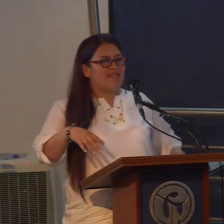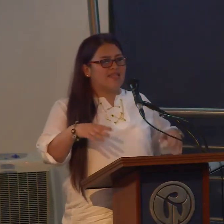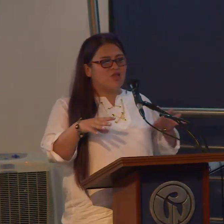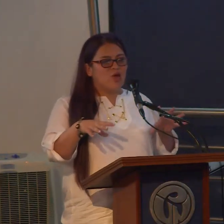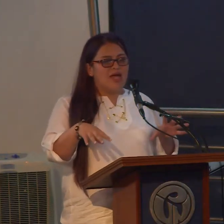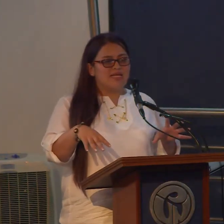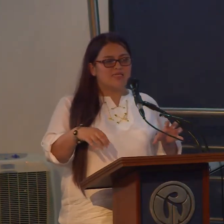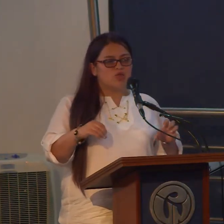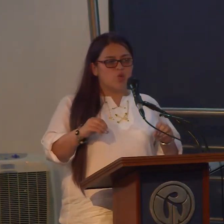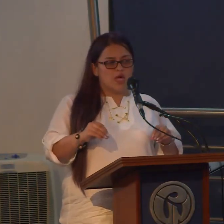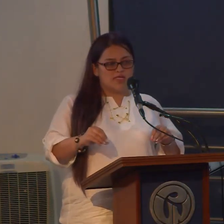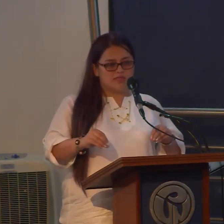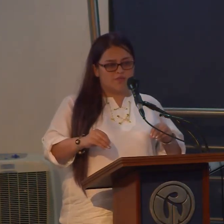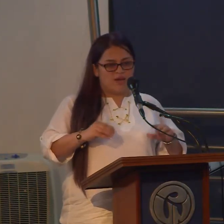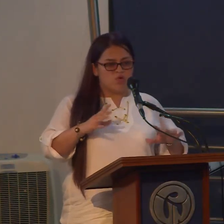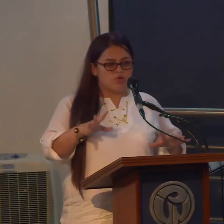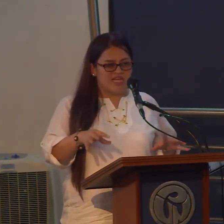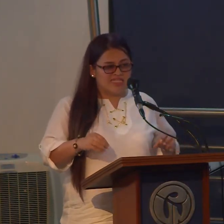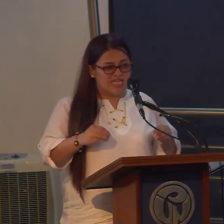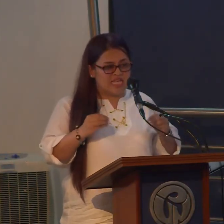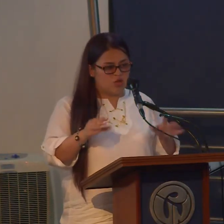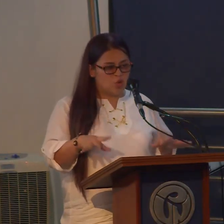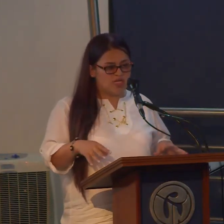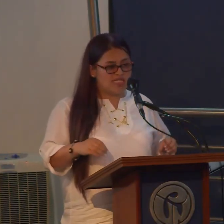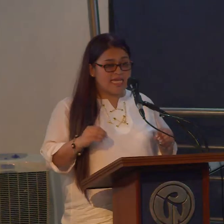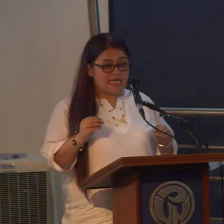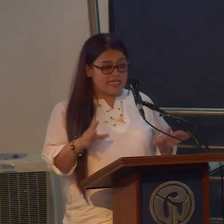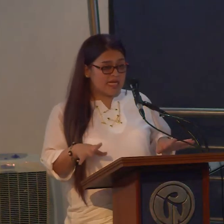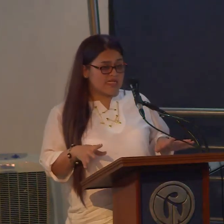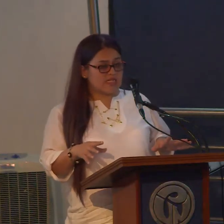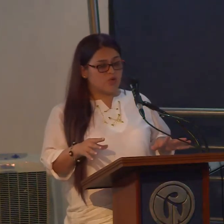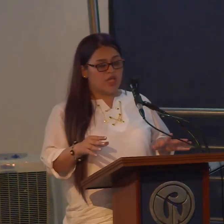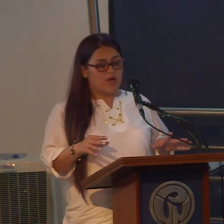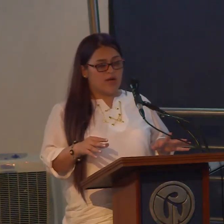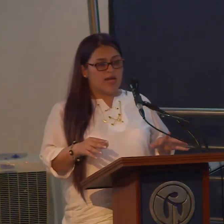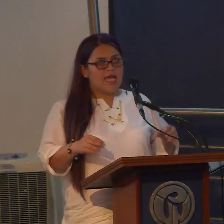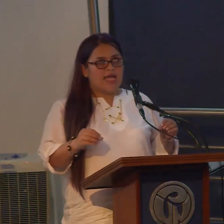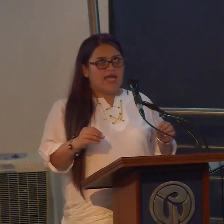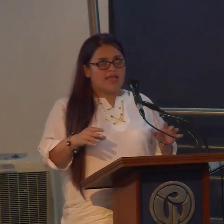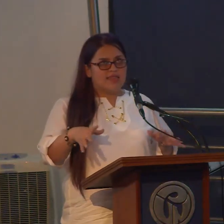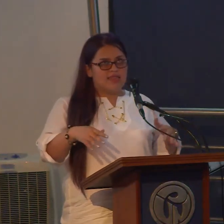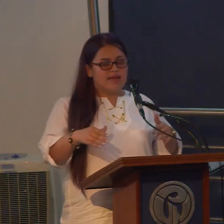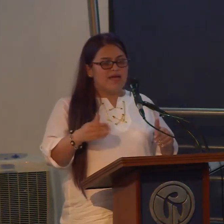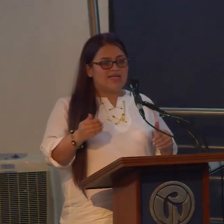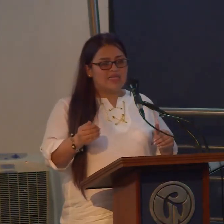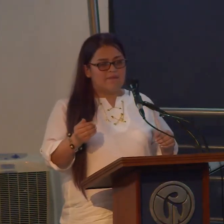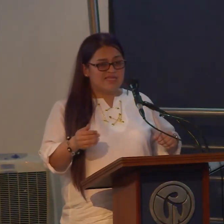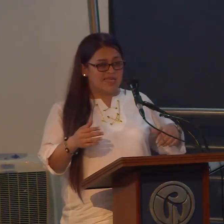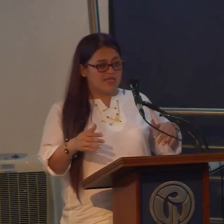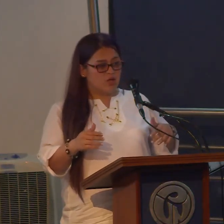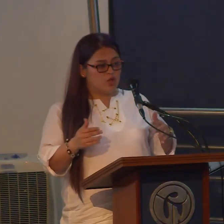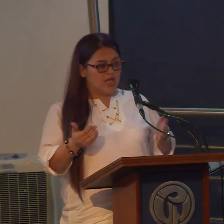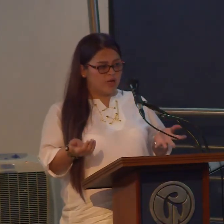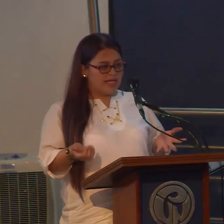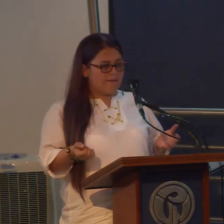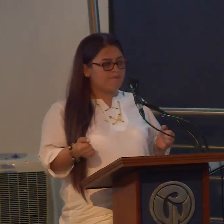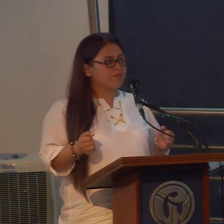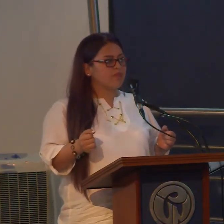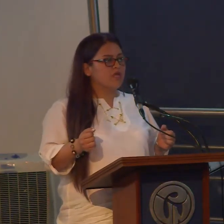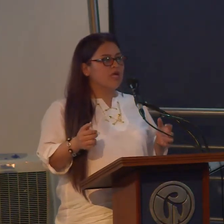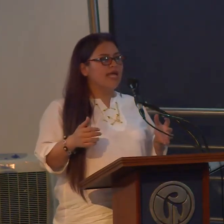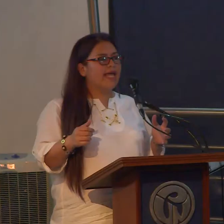A partir de todas las dudas, preguntas, inquietudes y críticas que surgieron derivadas de la investigación